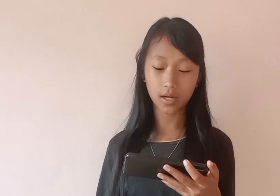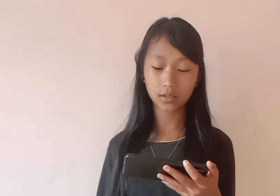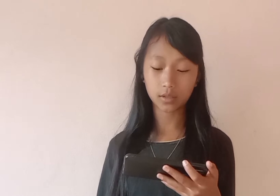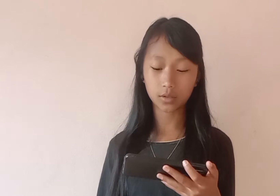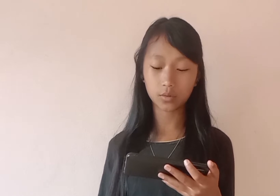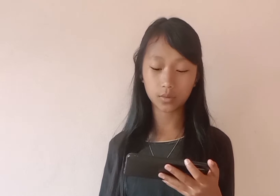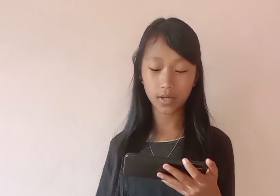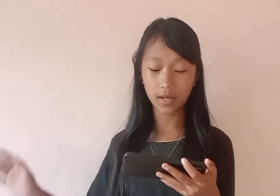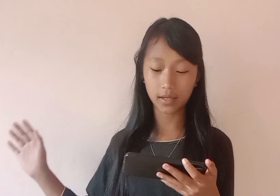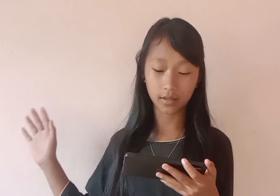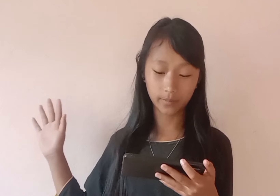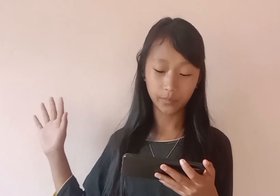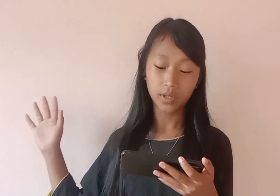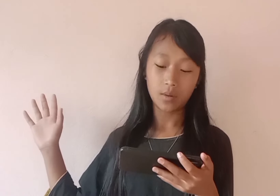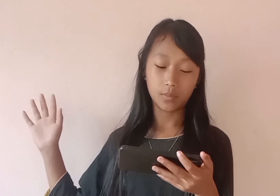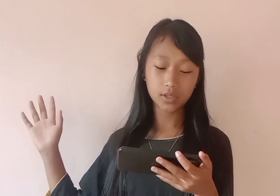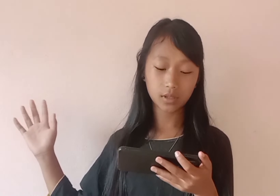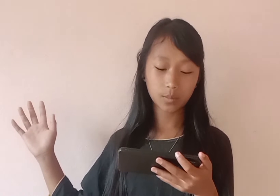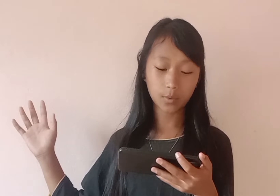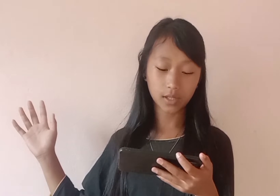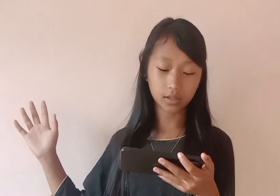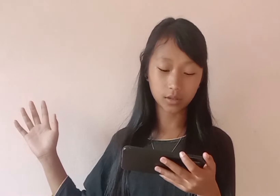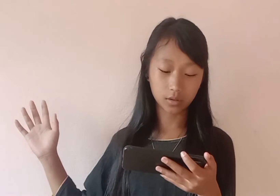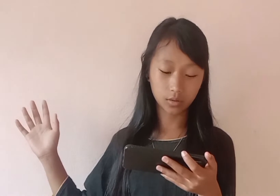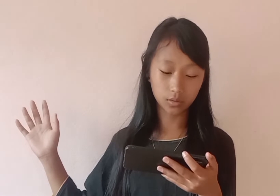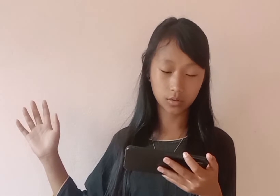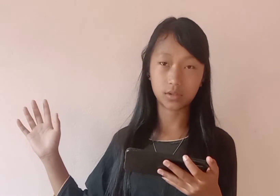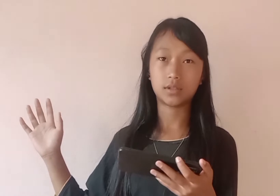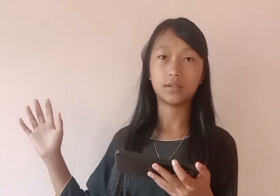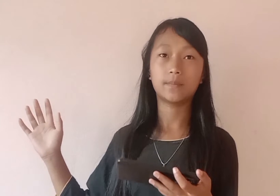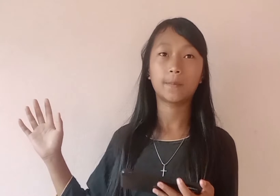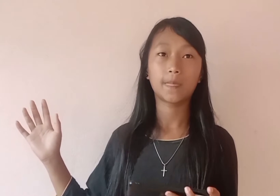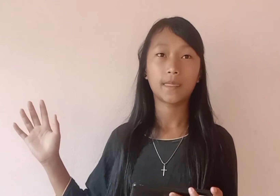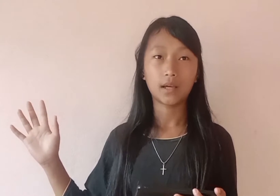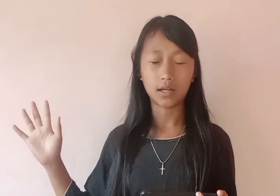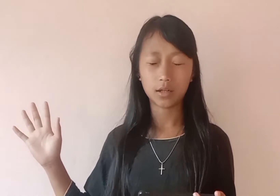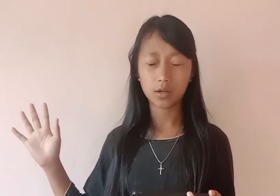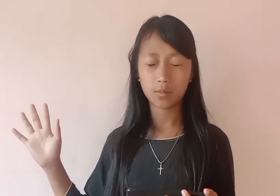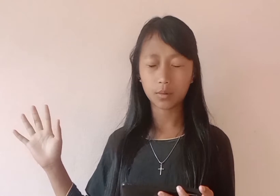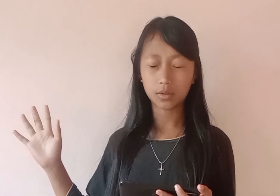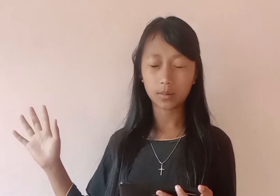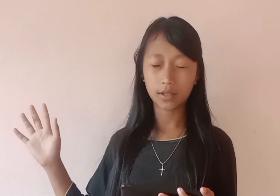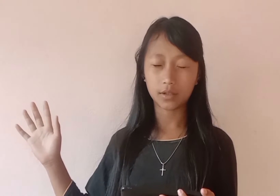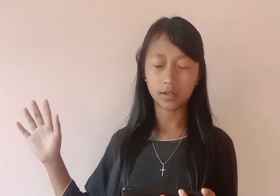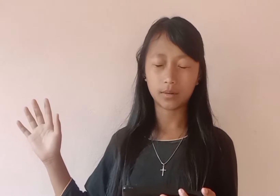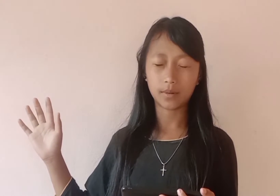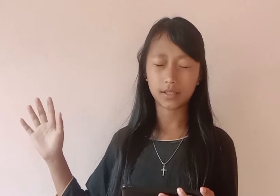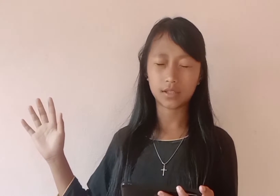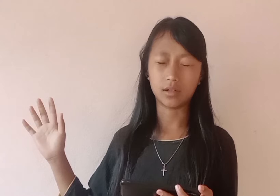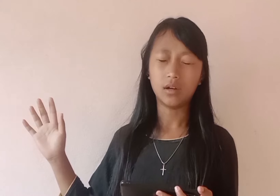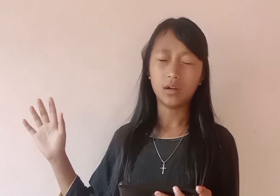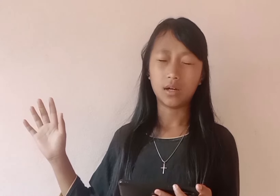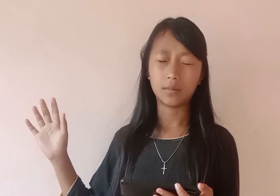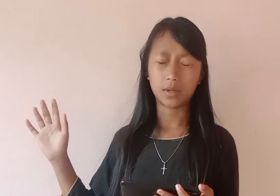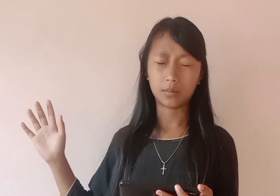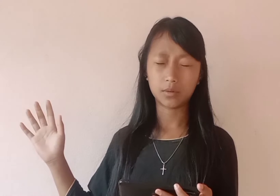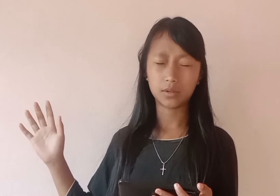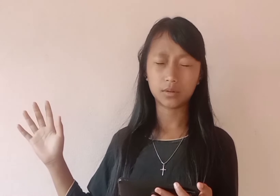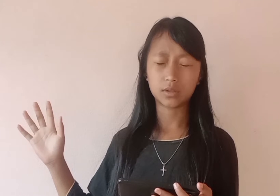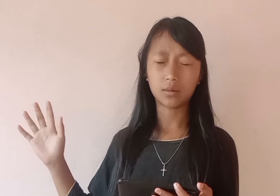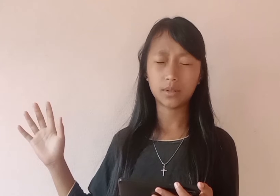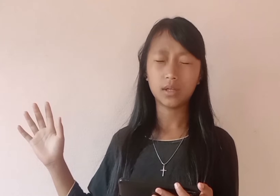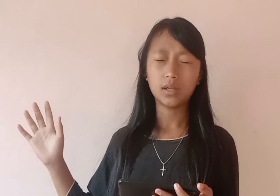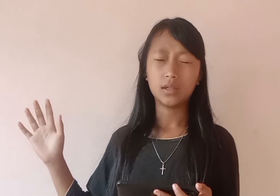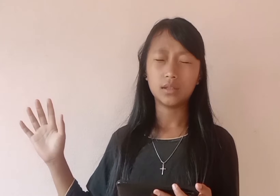आफ्नो हातहरू उठाएर मसँग प्रार्थना गर्नुहोस् हालेलुया प्रभु तपाईँलाई धन्यवाद छ हाम्रो